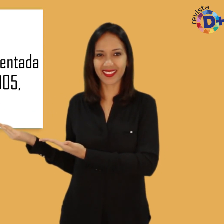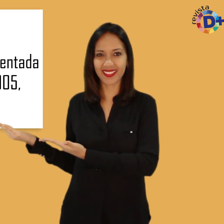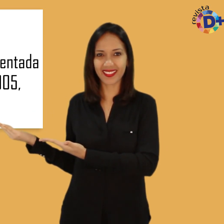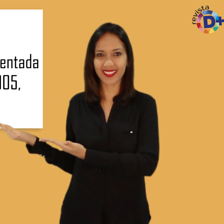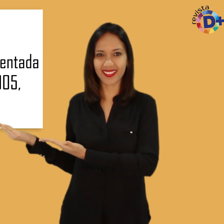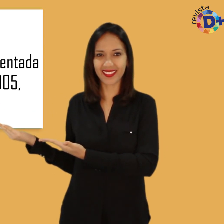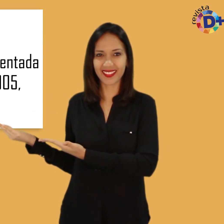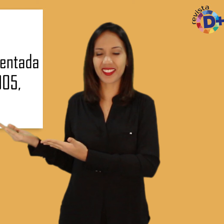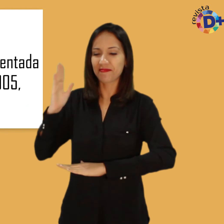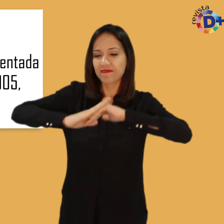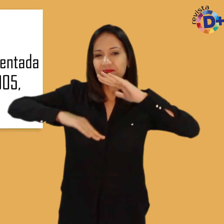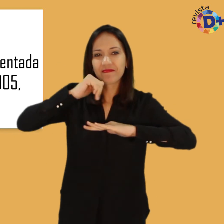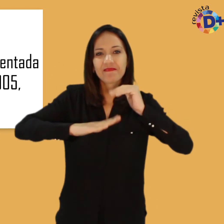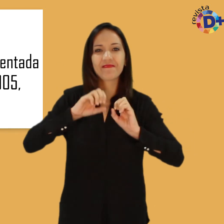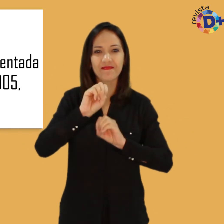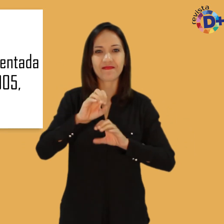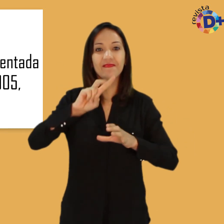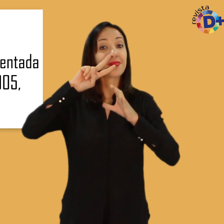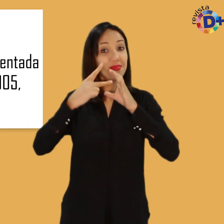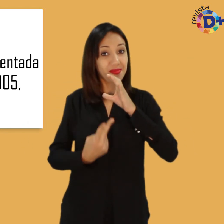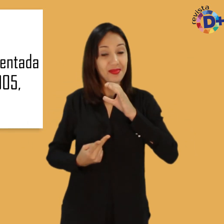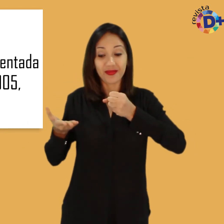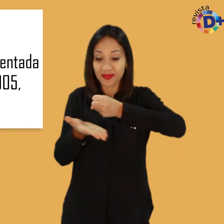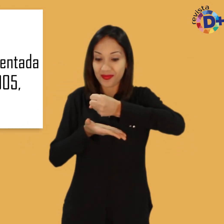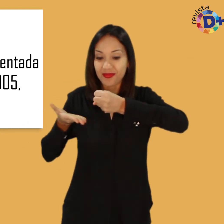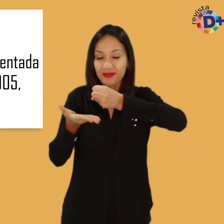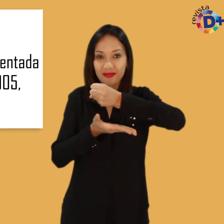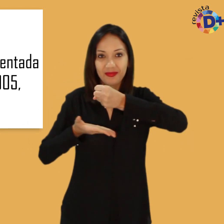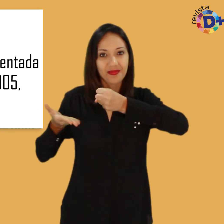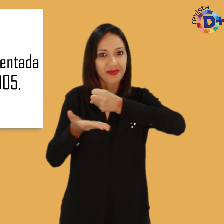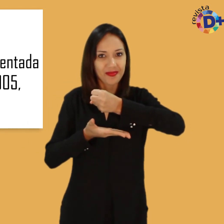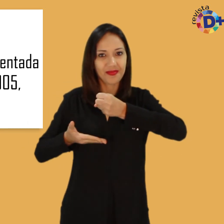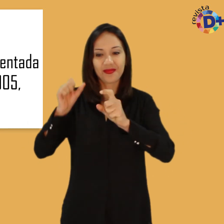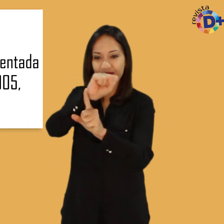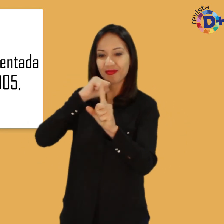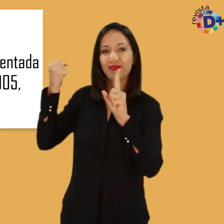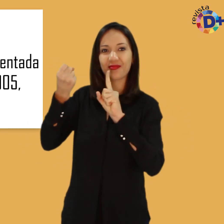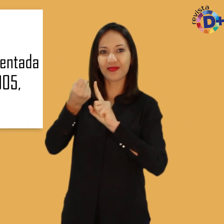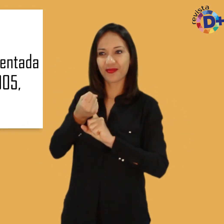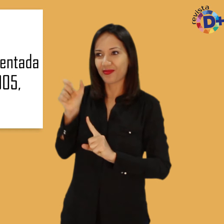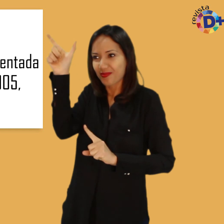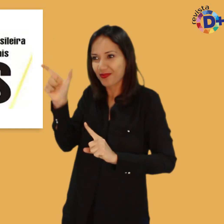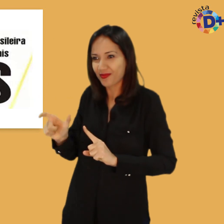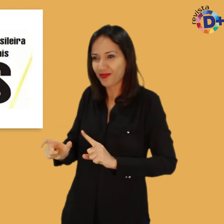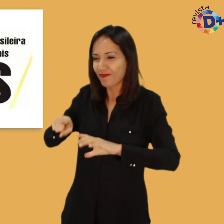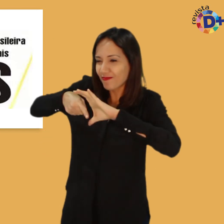5.626/2005, práticas de educação bilíngue que estão fundamentadas no pressuposto socioantropológico da surdez.